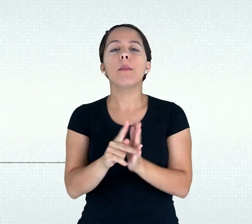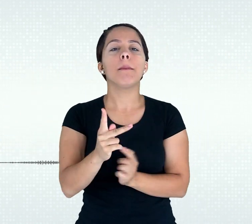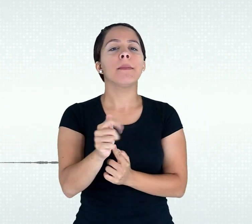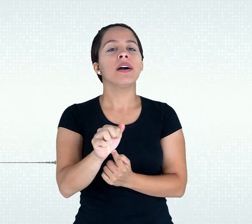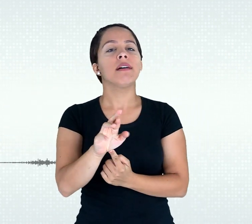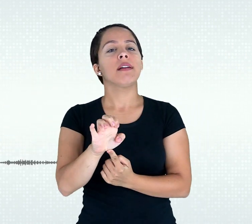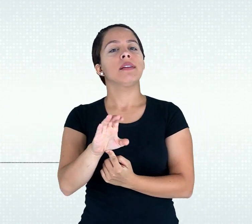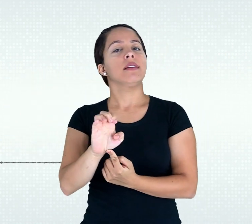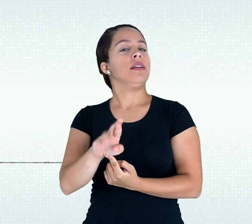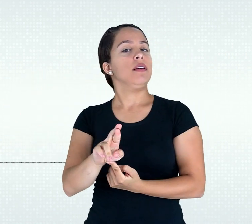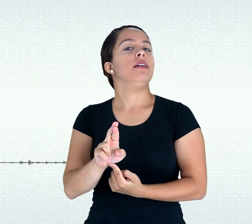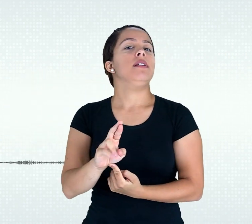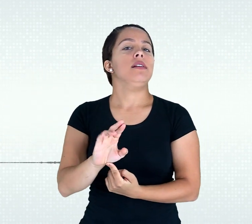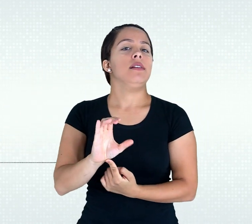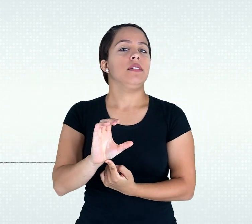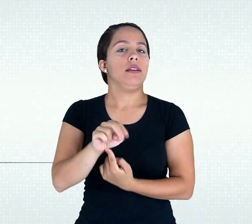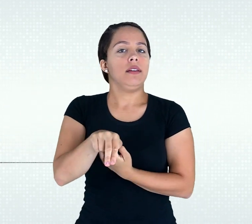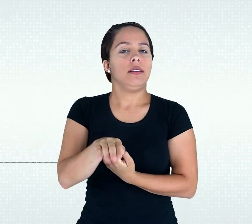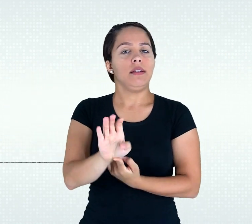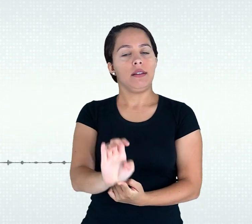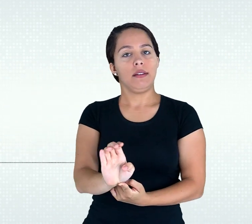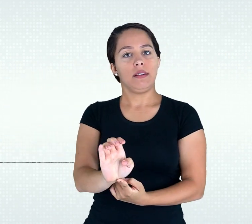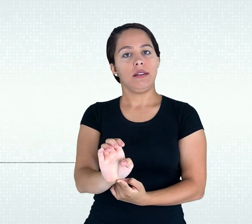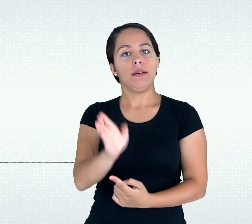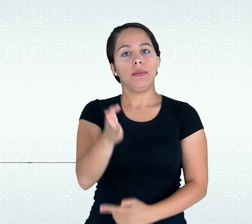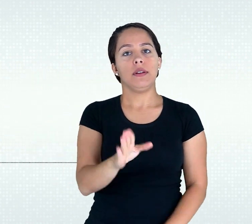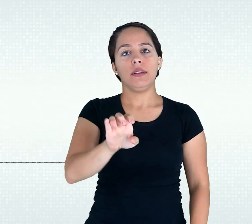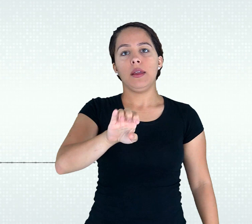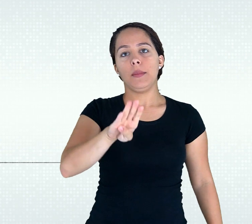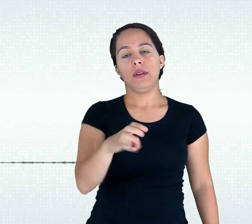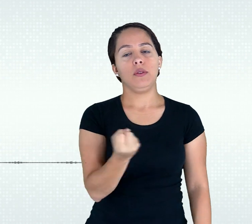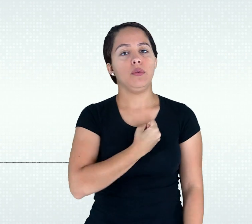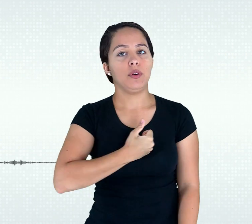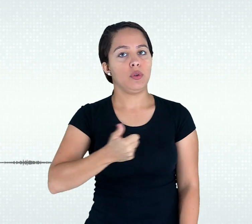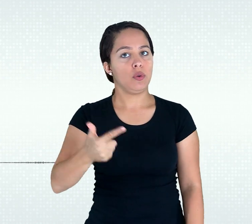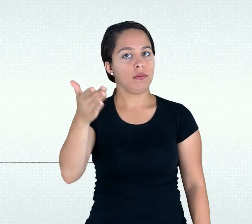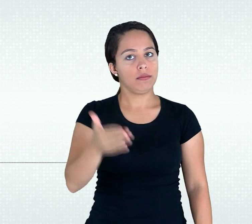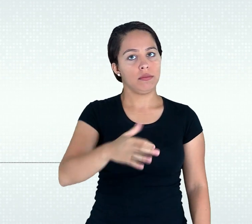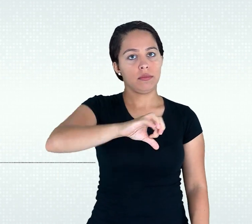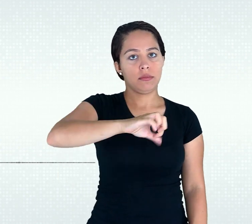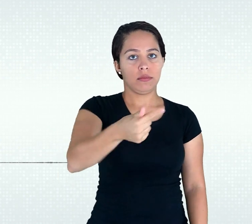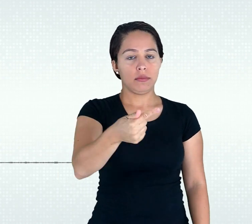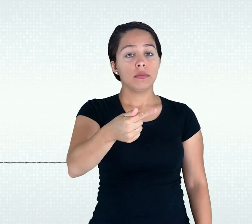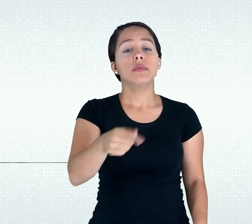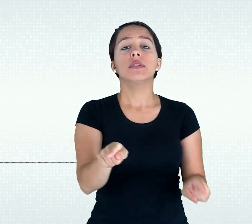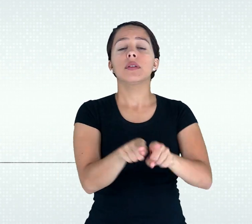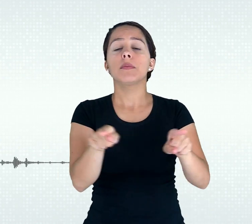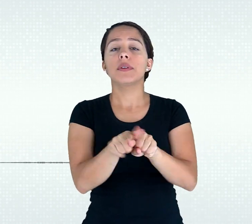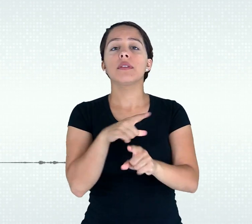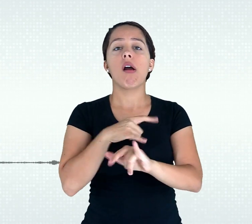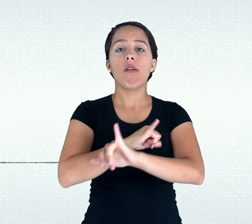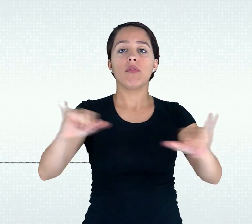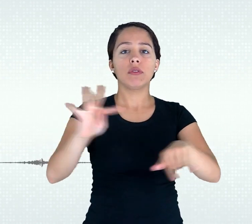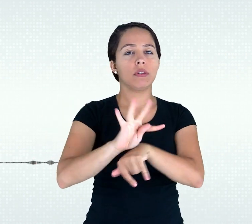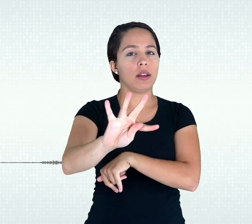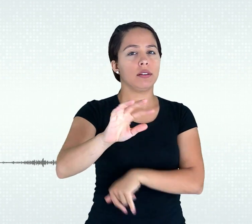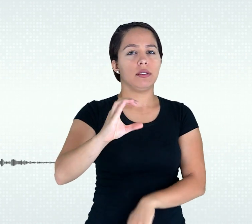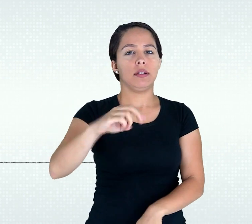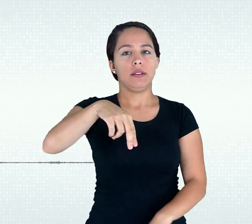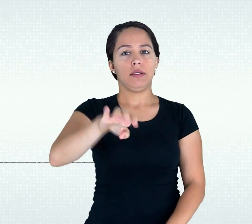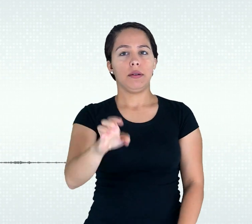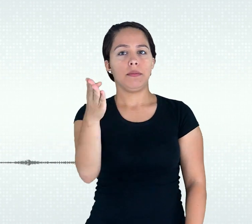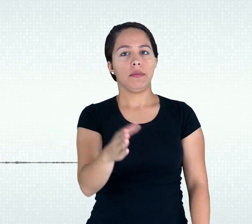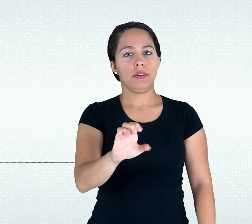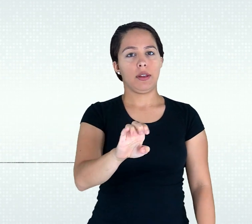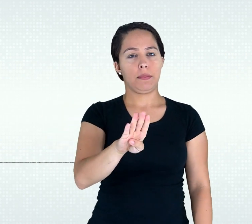parecer cn é barra ceb número 12 barra 97 e da nota técnica cnr